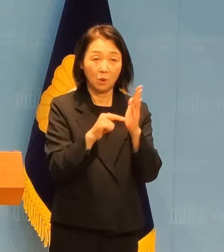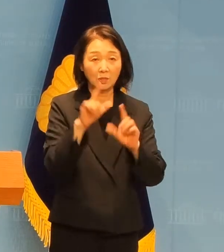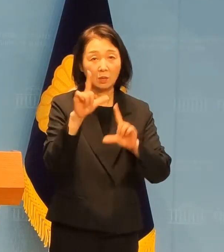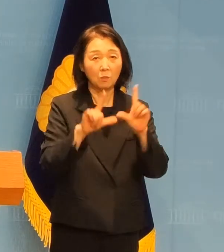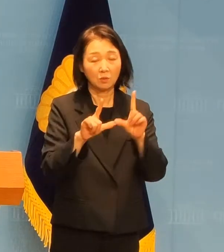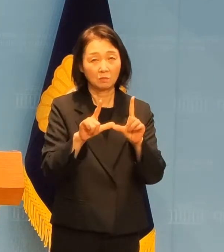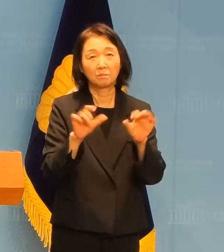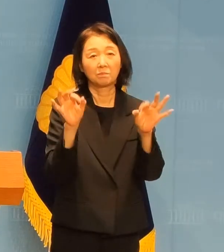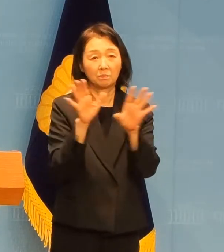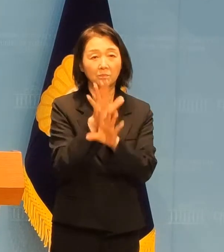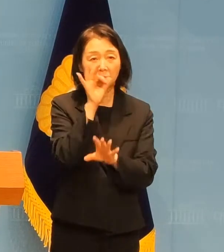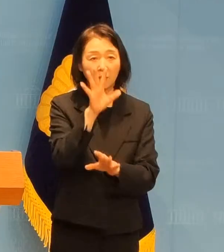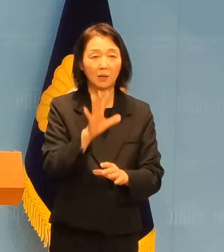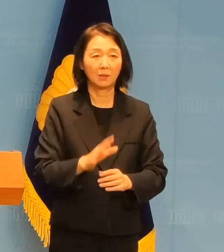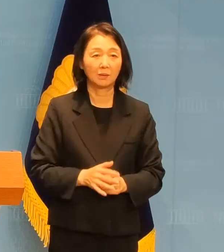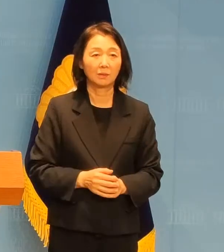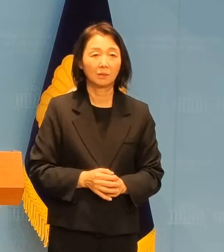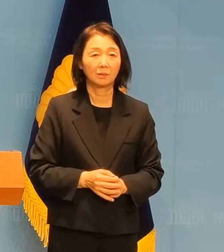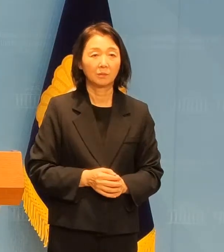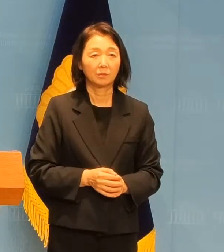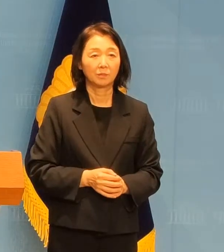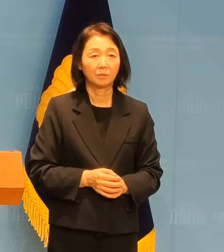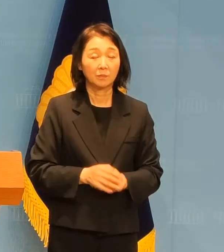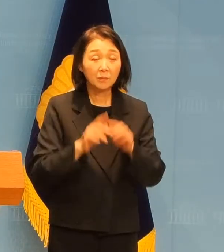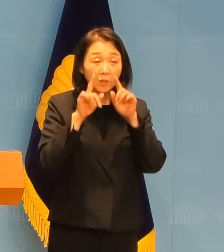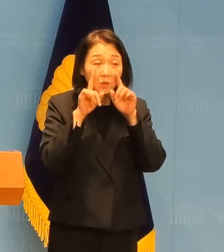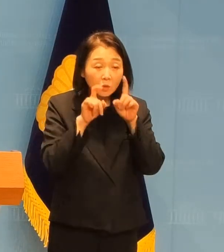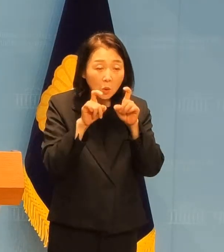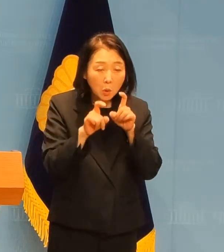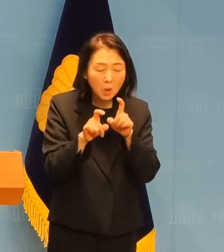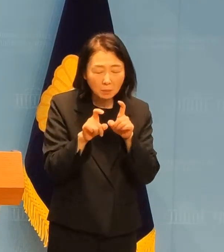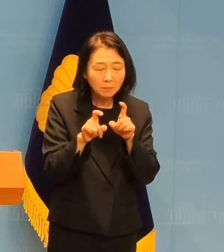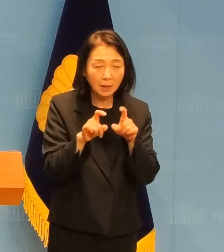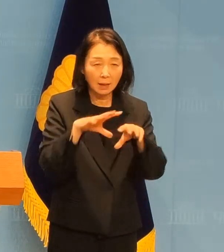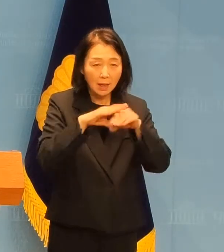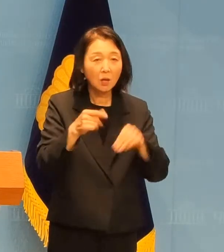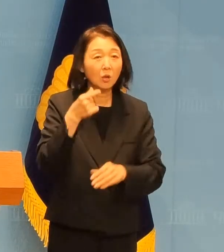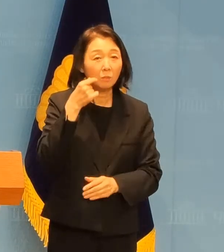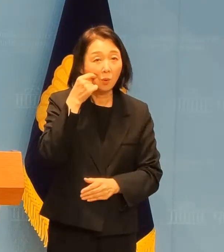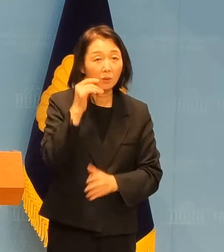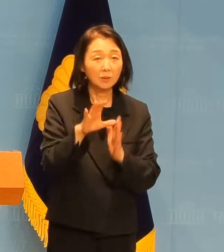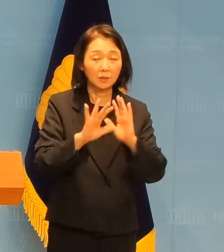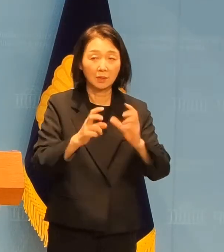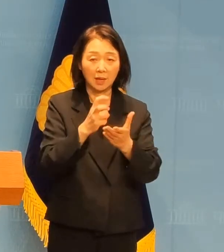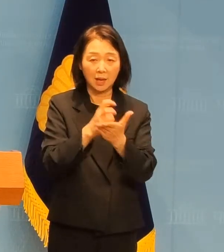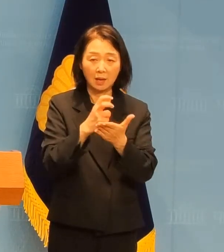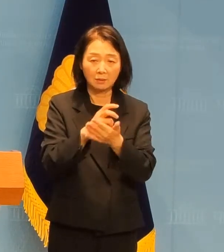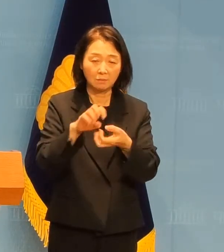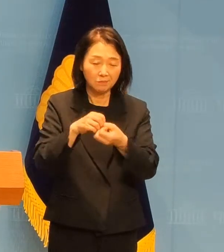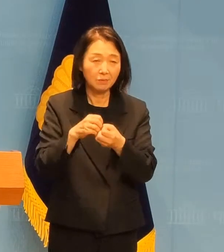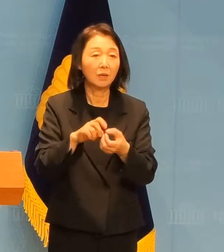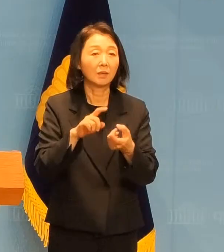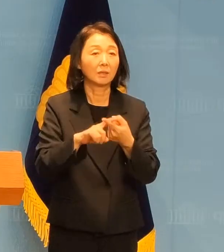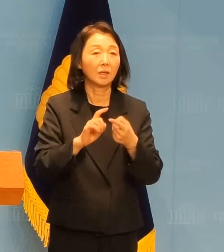수 없습니다. 의혹의 실타래를 풀지 않는 한 헌정질서 유린에 대한 국민적